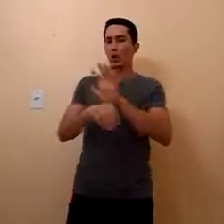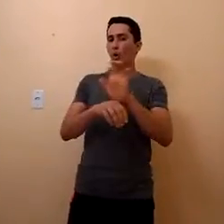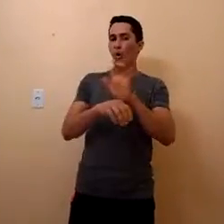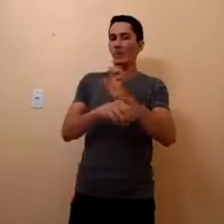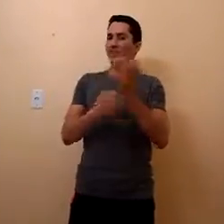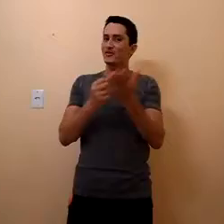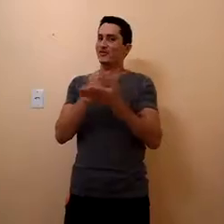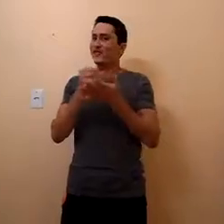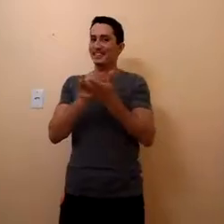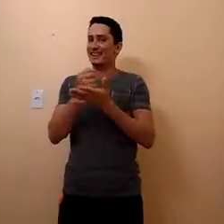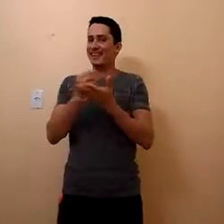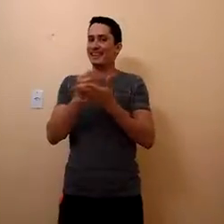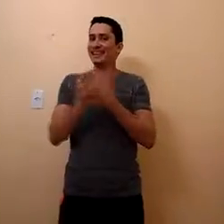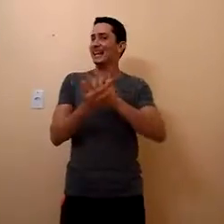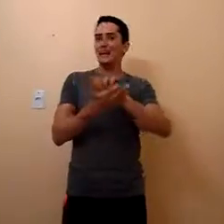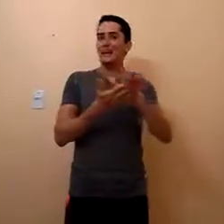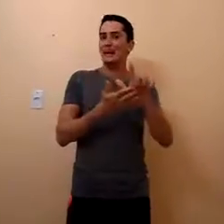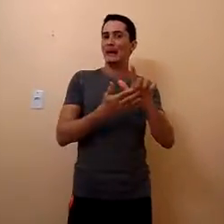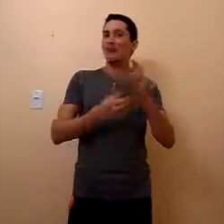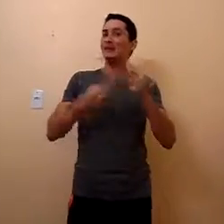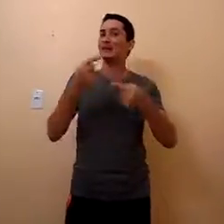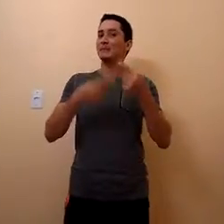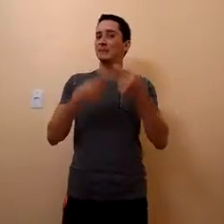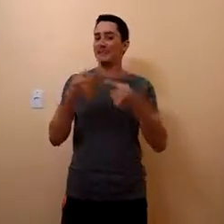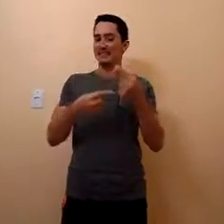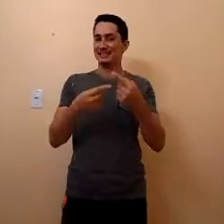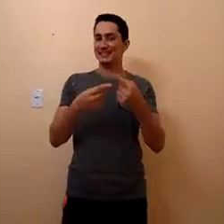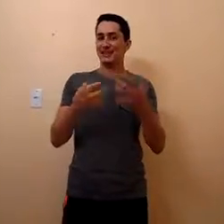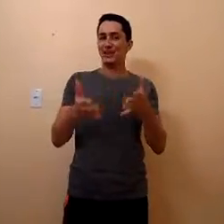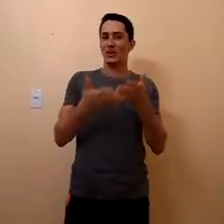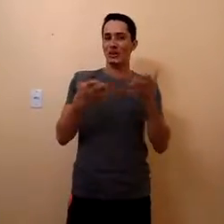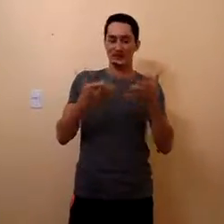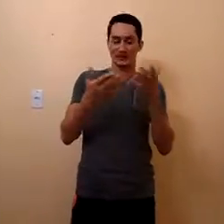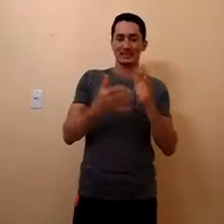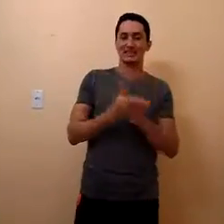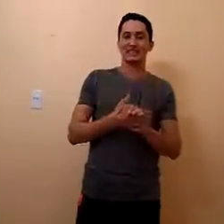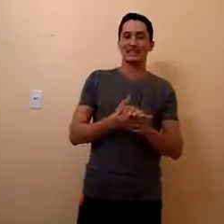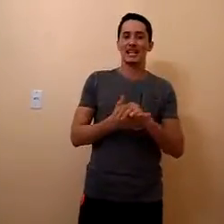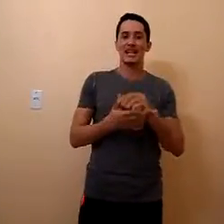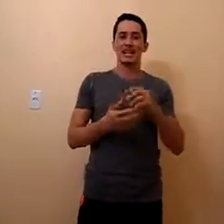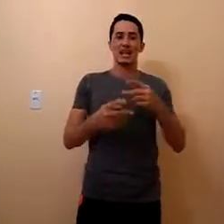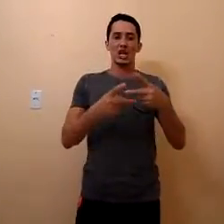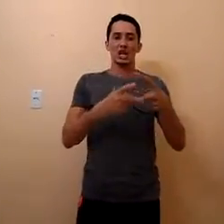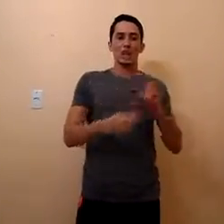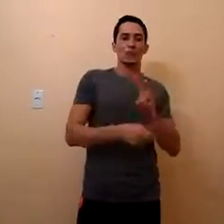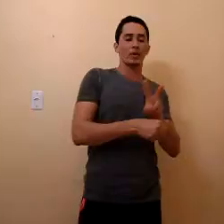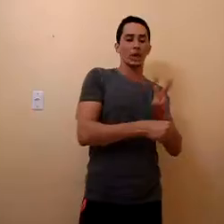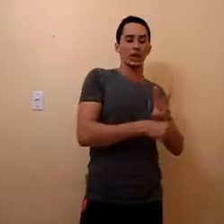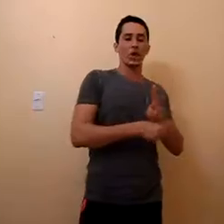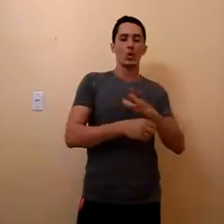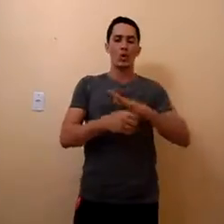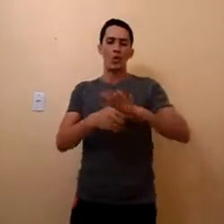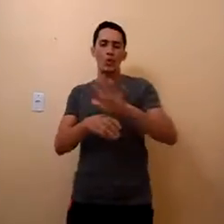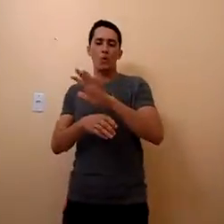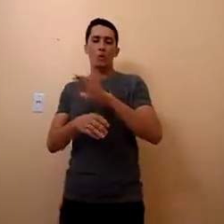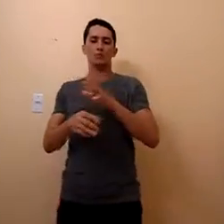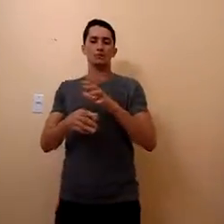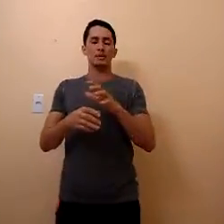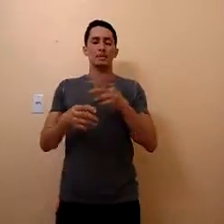baseada em questões sanitárias, mas pautada por motivações políticas de proteção de seu mercado local e que não teve a chance